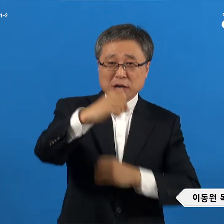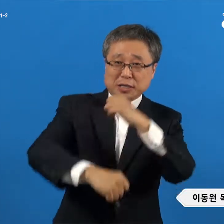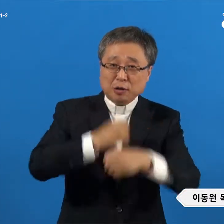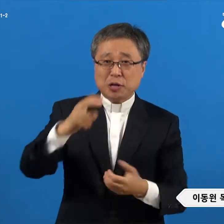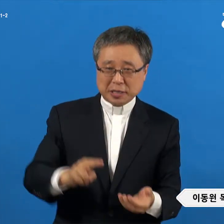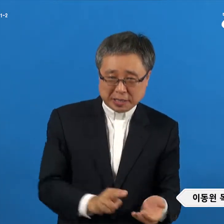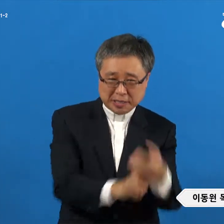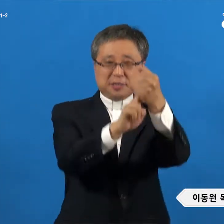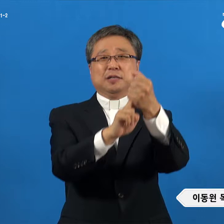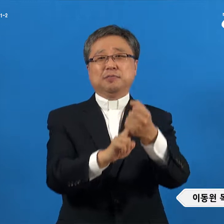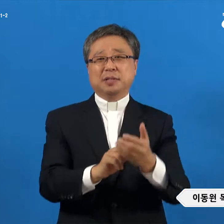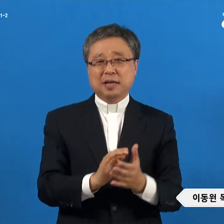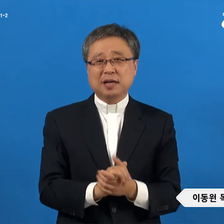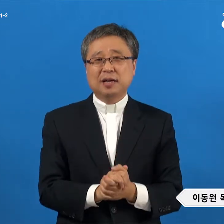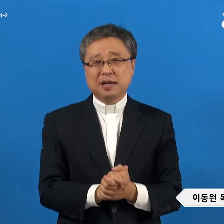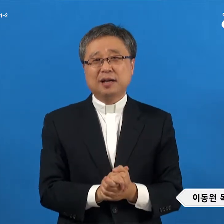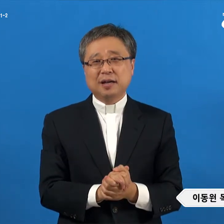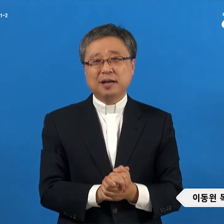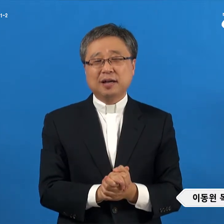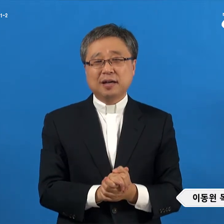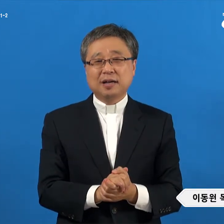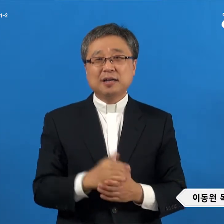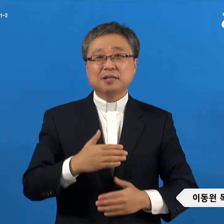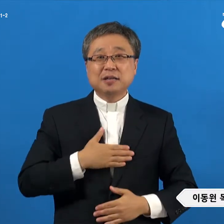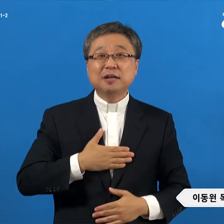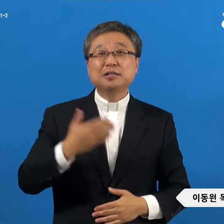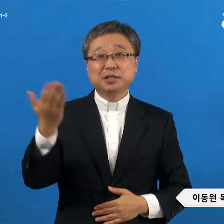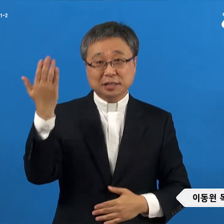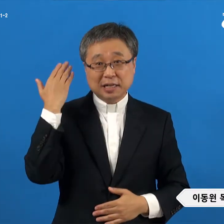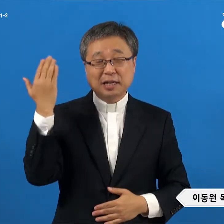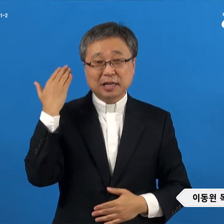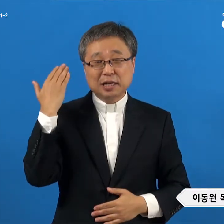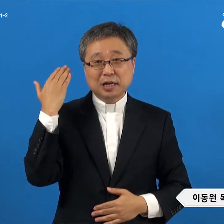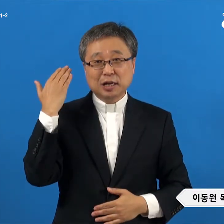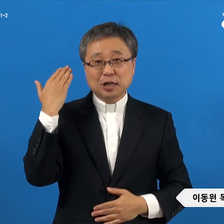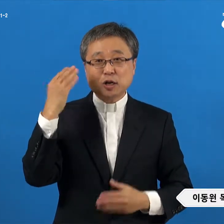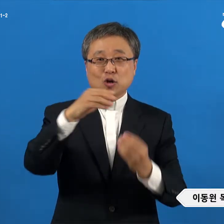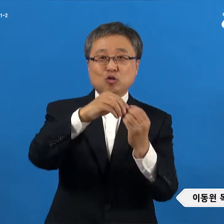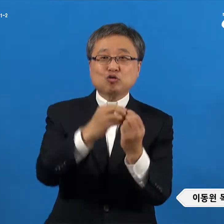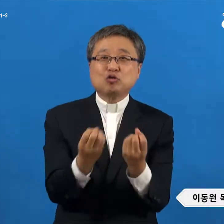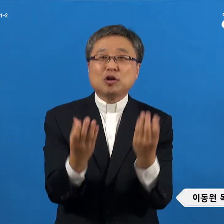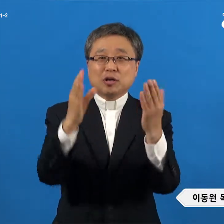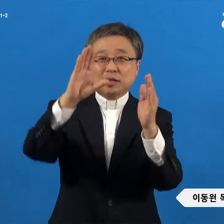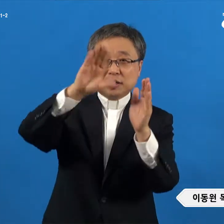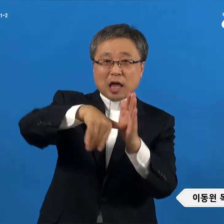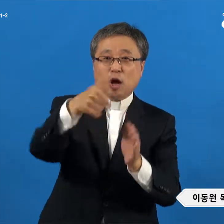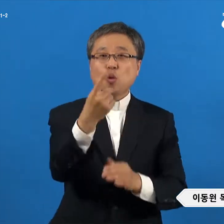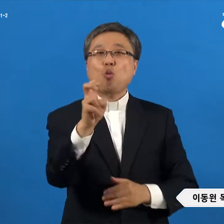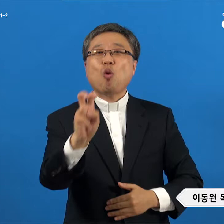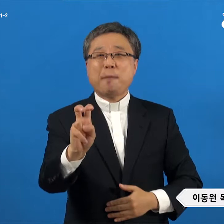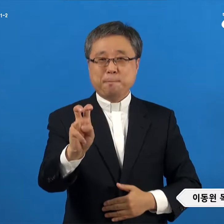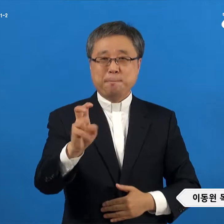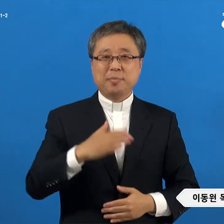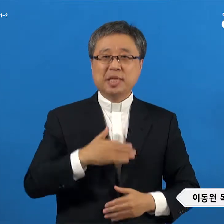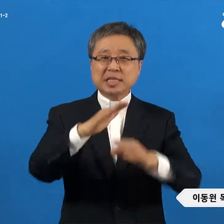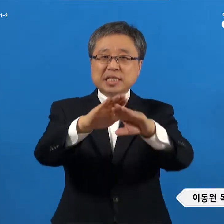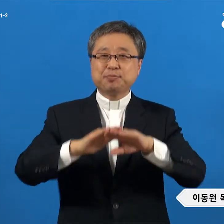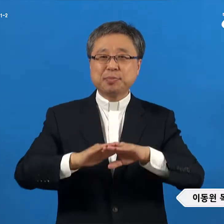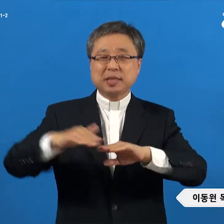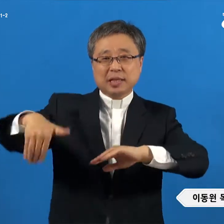것입니다. 저는 지난 추석에 괌에 집회를 다녀왔어요. 그래서 괌에서 아주